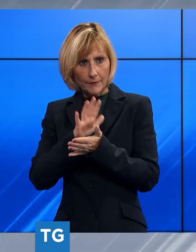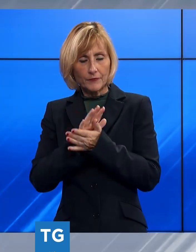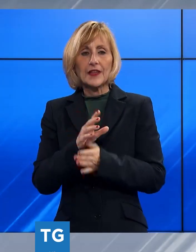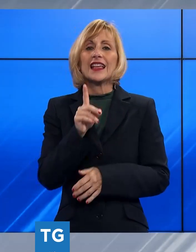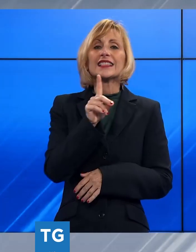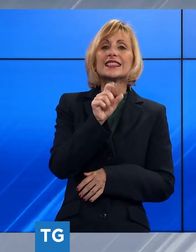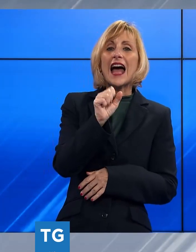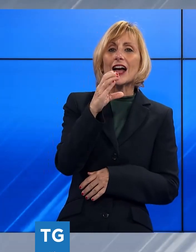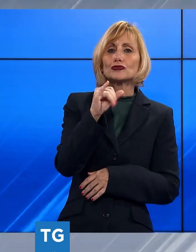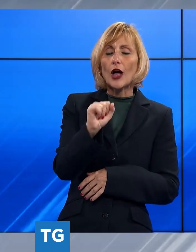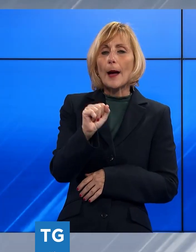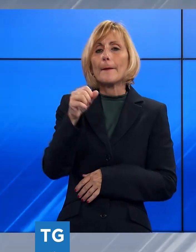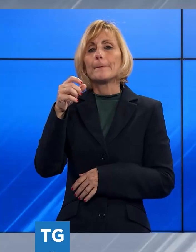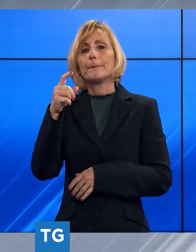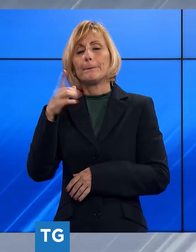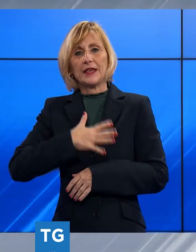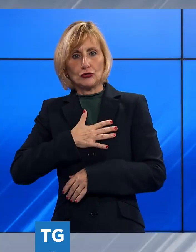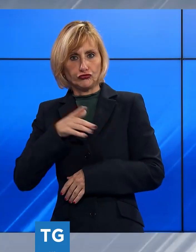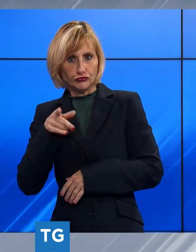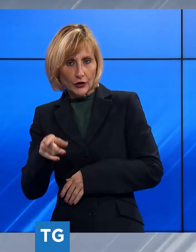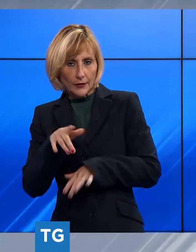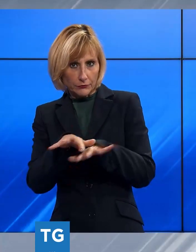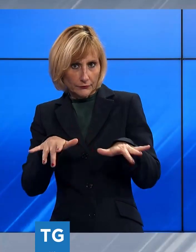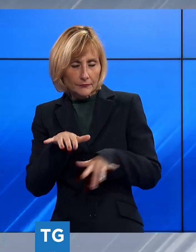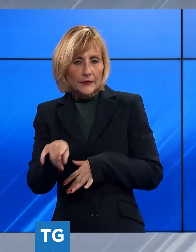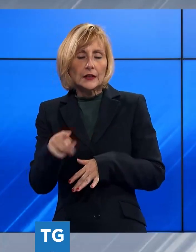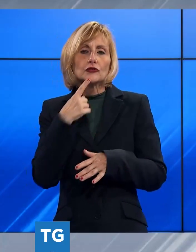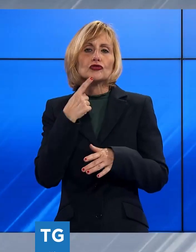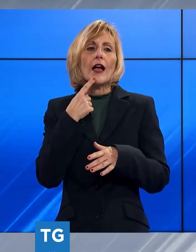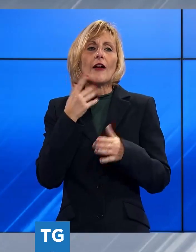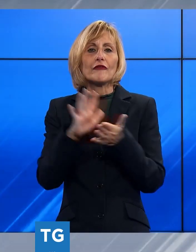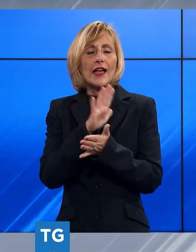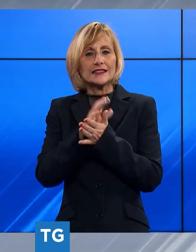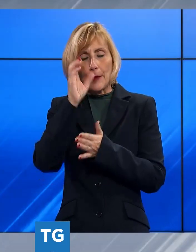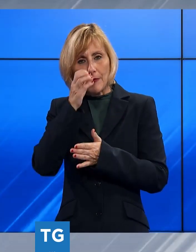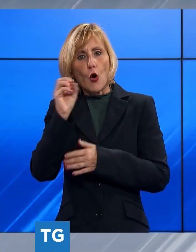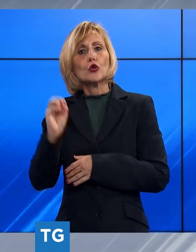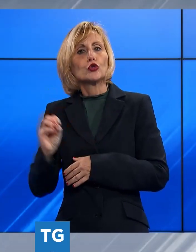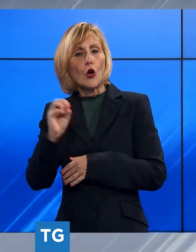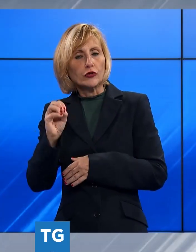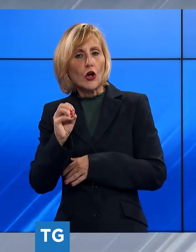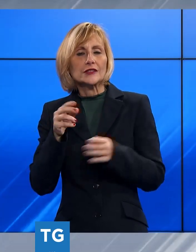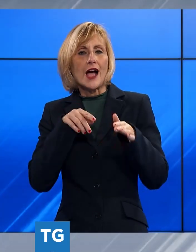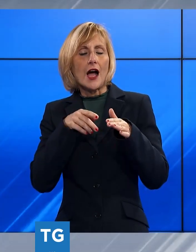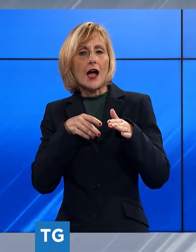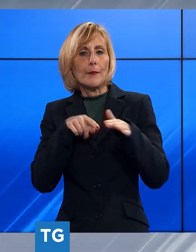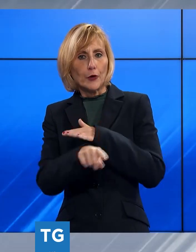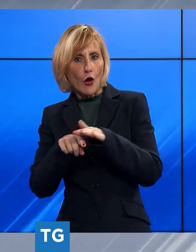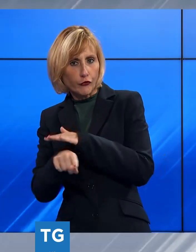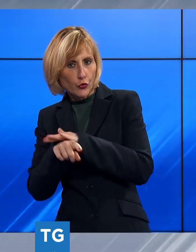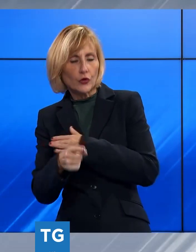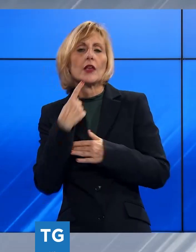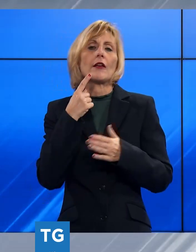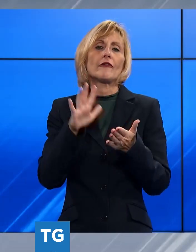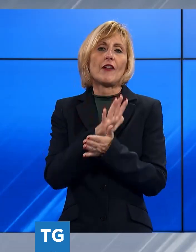di Forte dei Marmi l'epifania ortodossa dei profughi ucraini arrivati nei mesi scorsi in provincia di Lucca le famiglie scappate dal conflitto